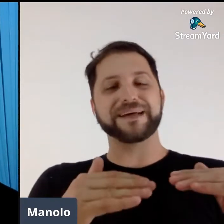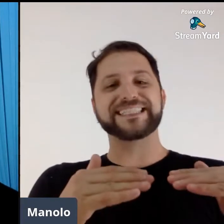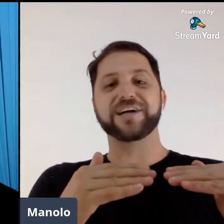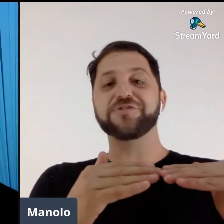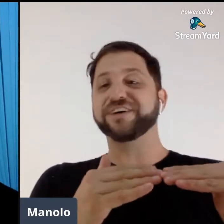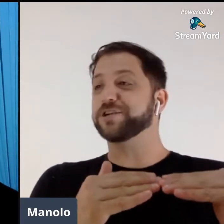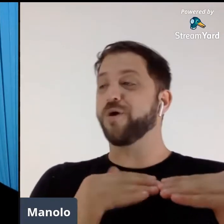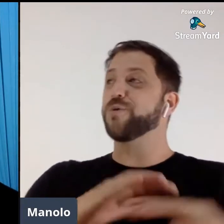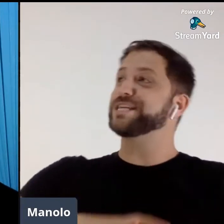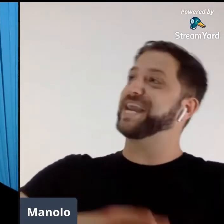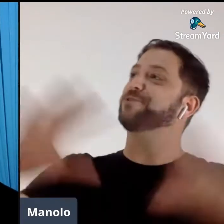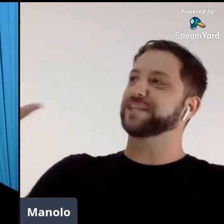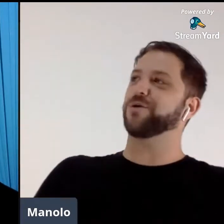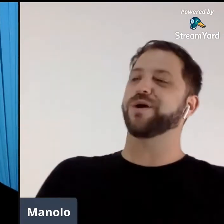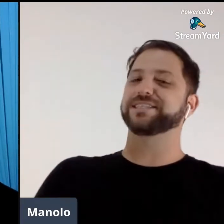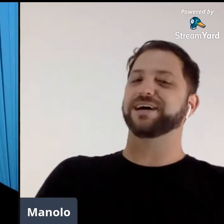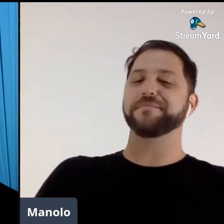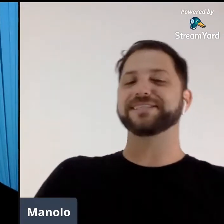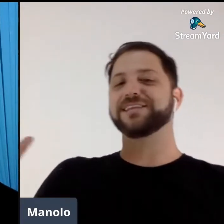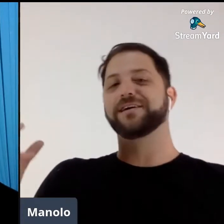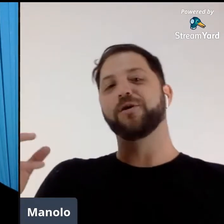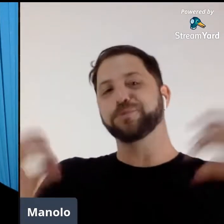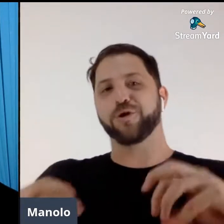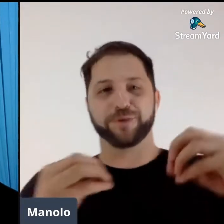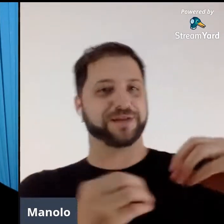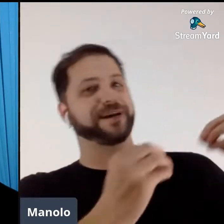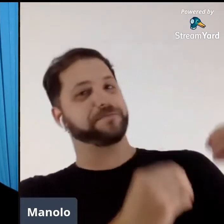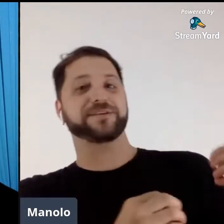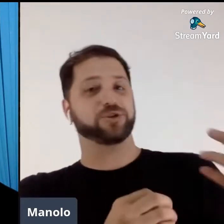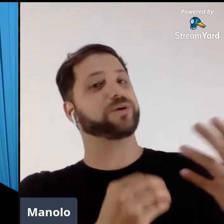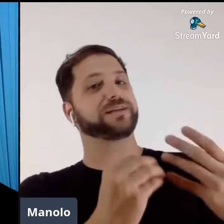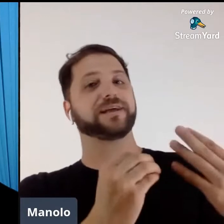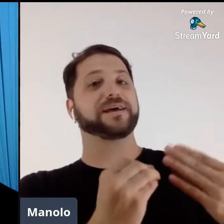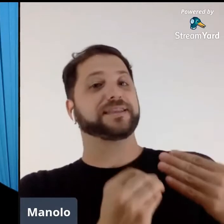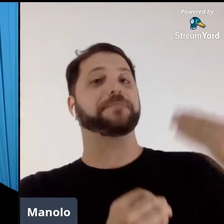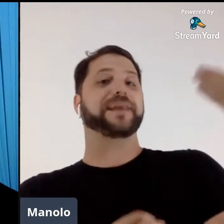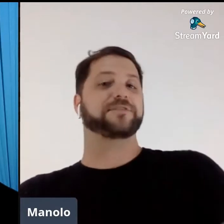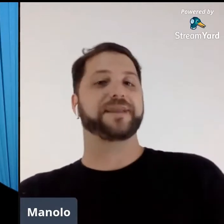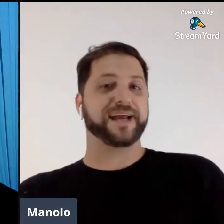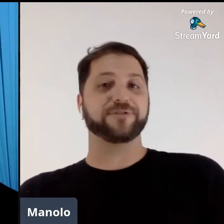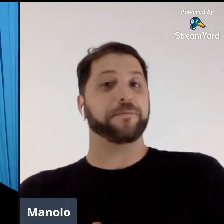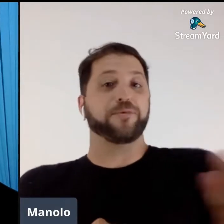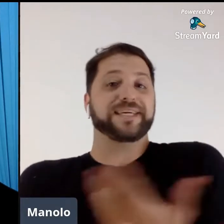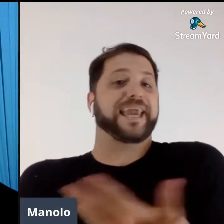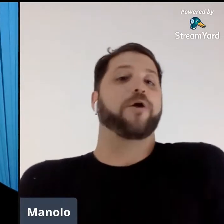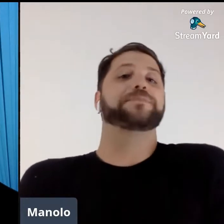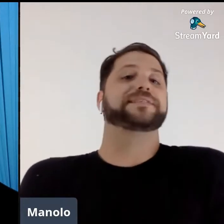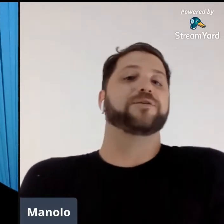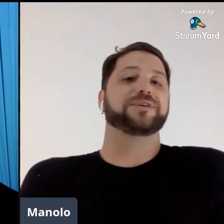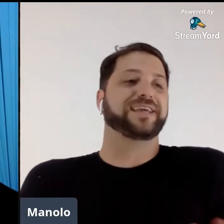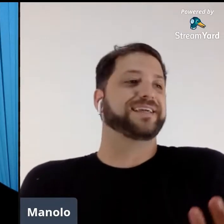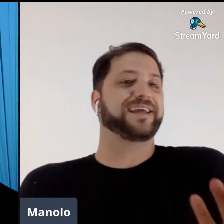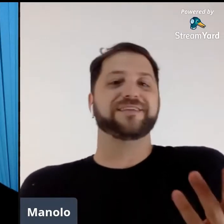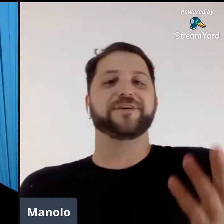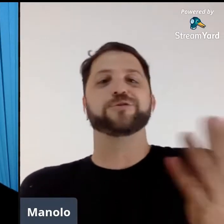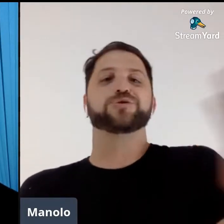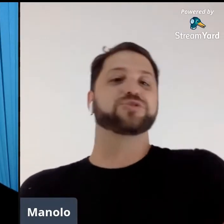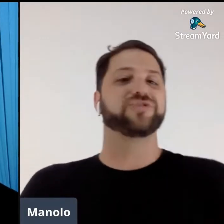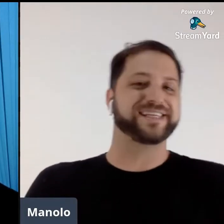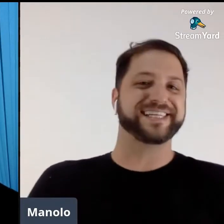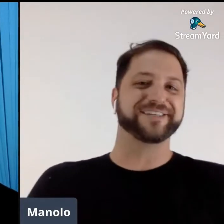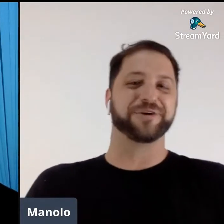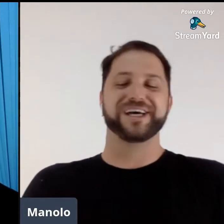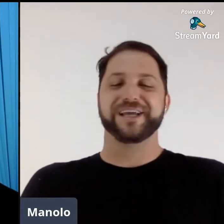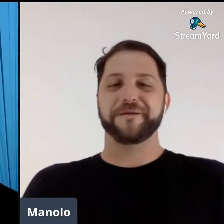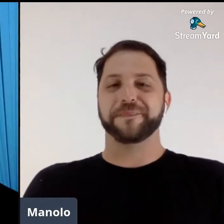ele tem capacidade de fazer qualquer outra coisa, mas ele optou por trabalhar, pensou em trabalhar no mercado porque é a opção que ele vê